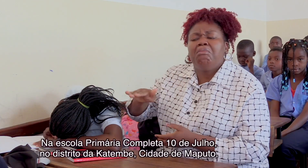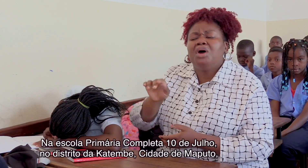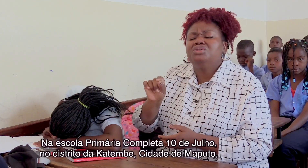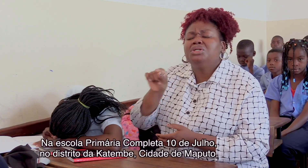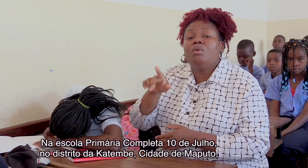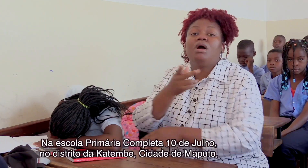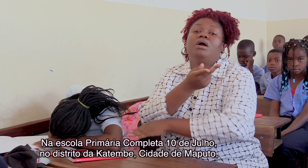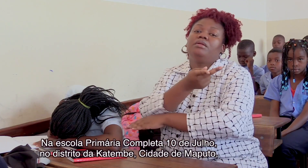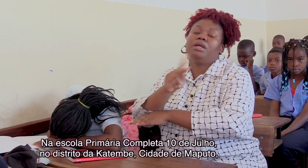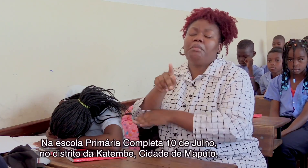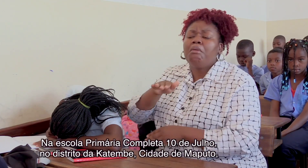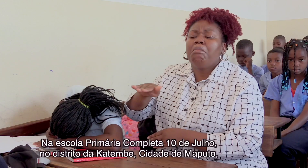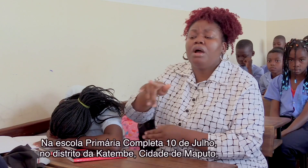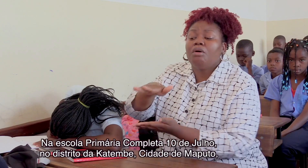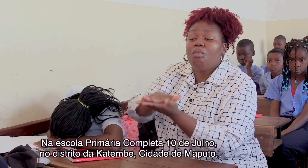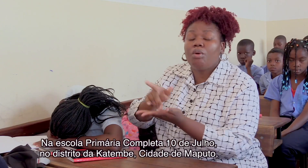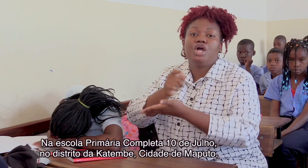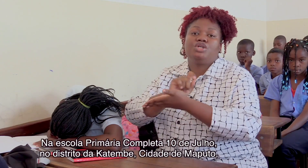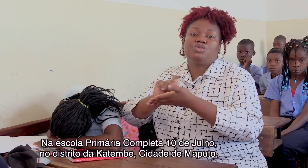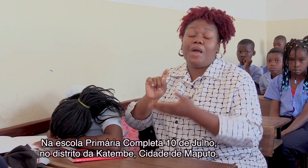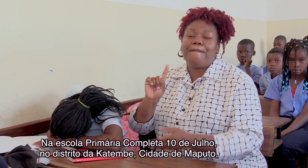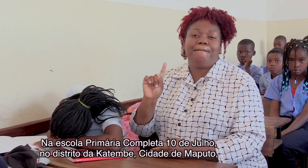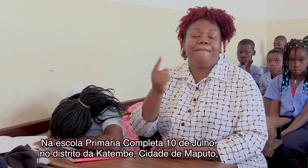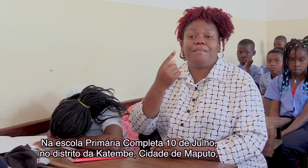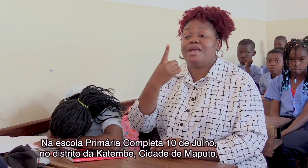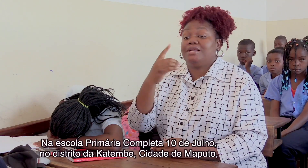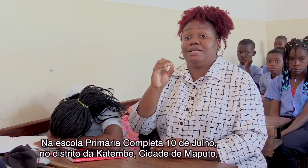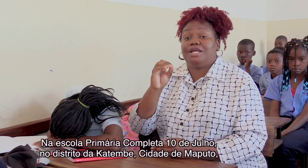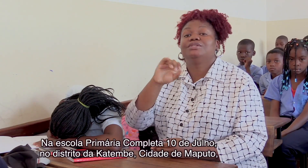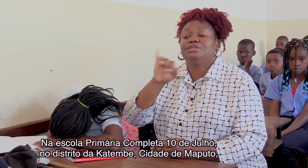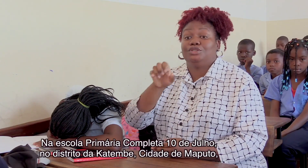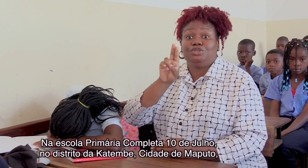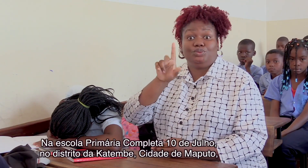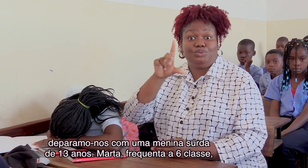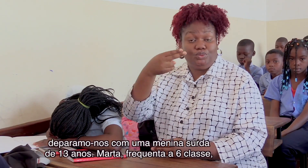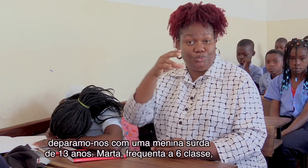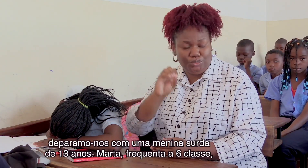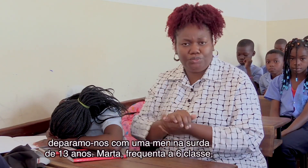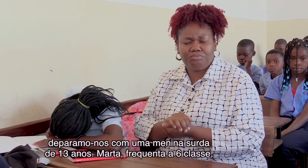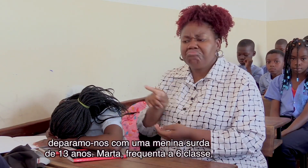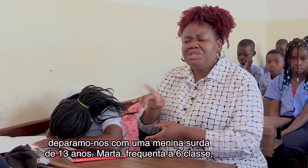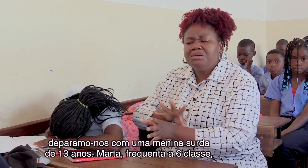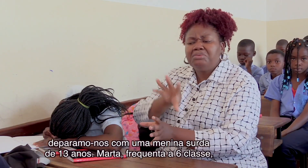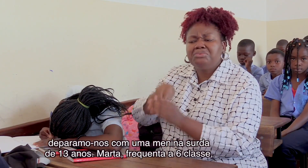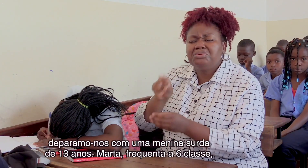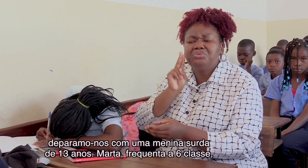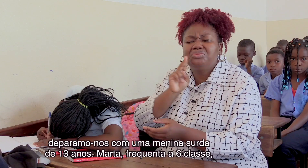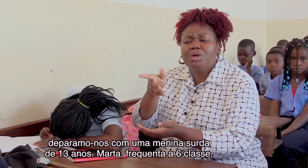Na escola primária completa 10 de julho, no distrito de Catembe, cidade de Maputo, deparamos-nos com uma menina surda de 13